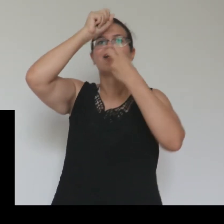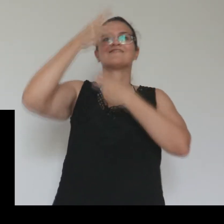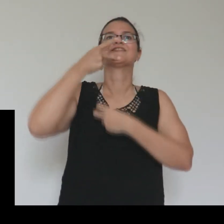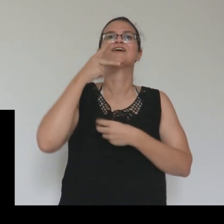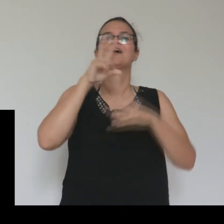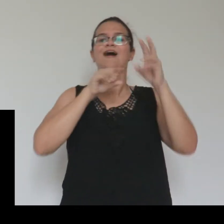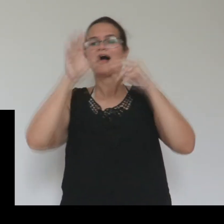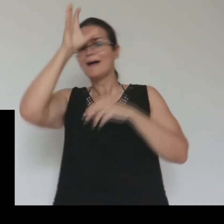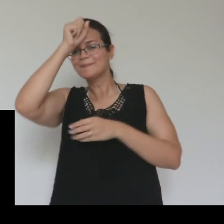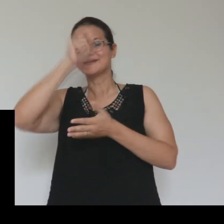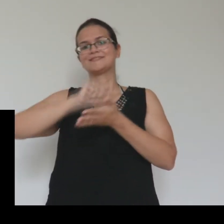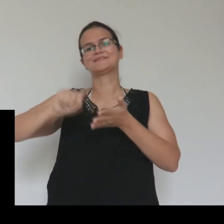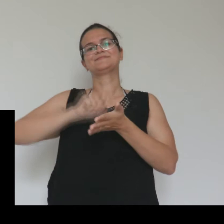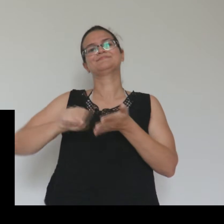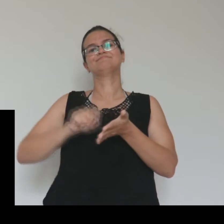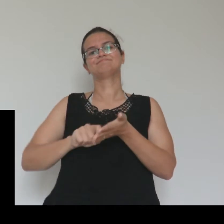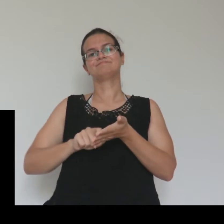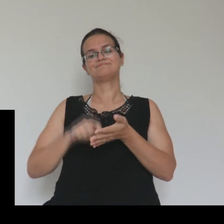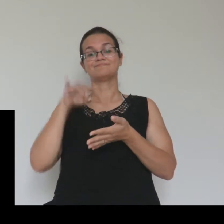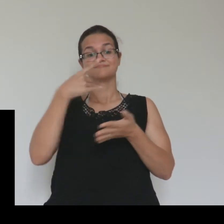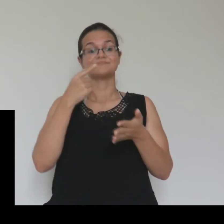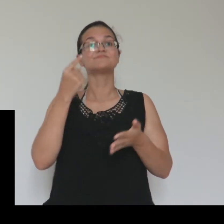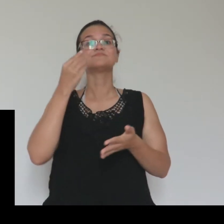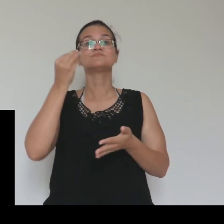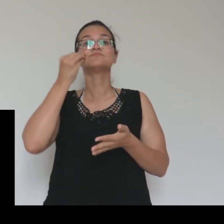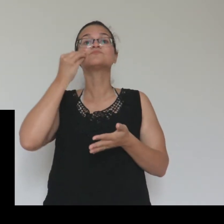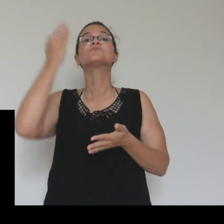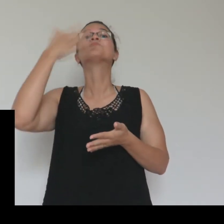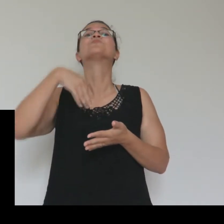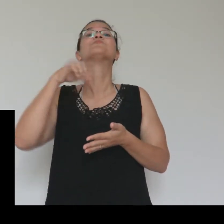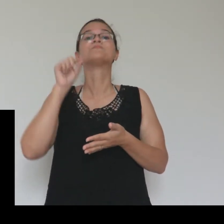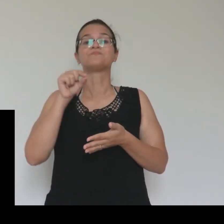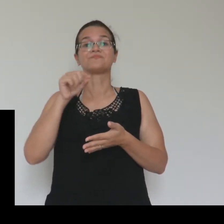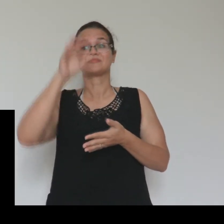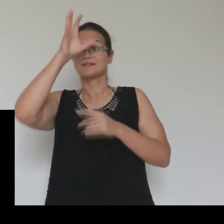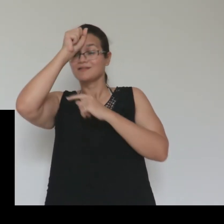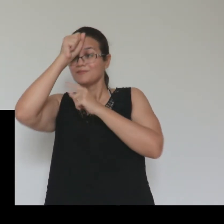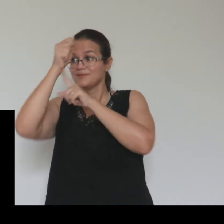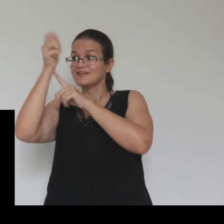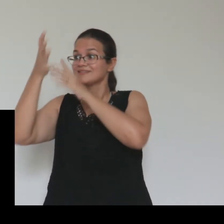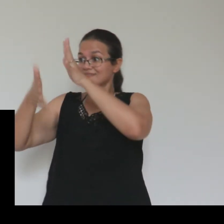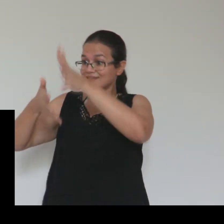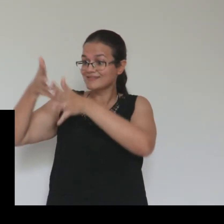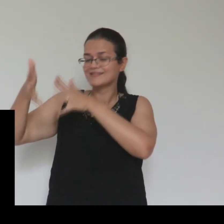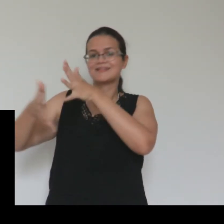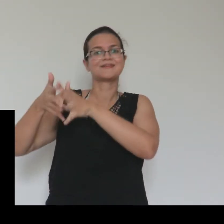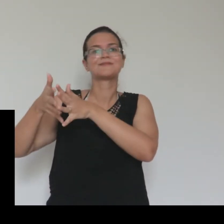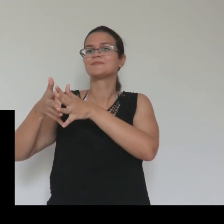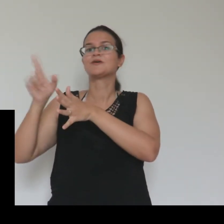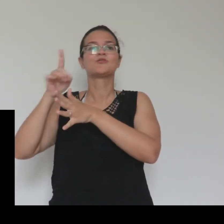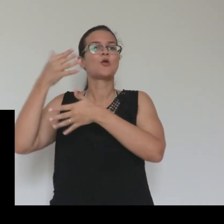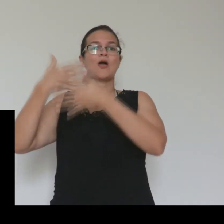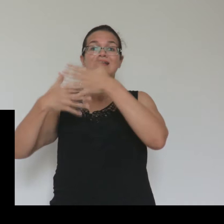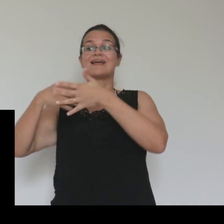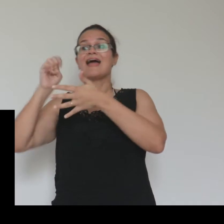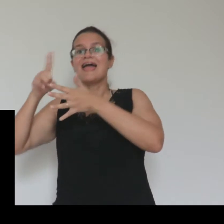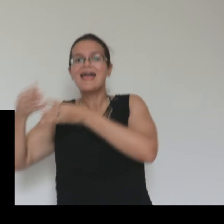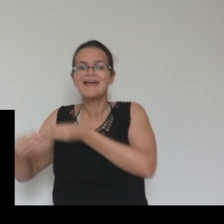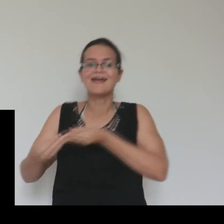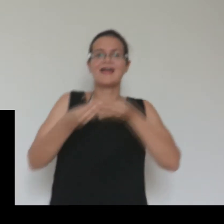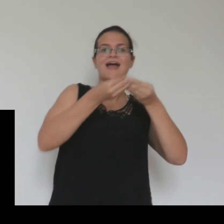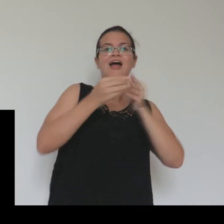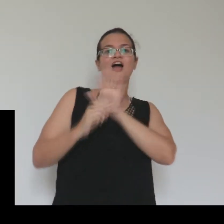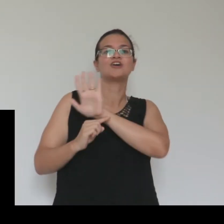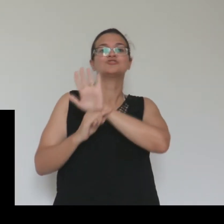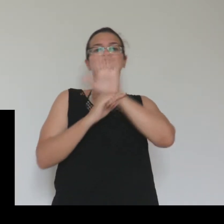Que aprender a língua de sinais, na verdade, não atrapalha, faz facilitar aprender a língua oral, tanto na modalidade escrita ou